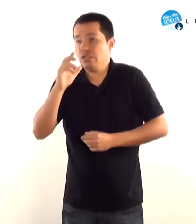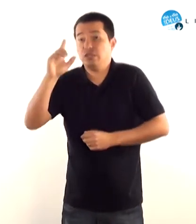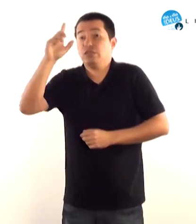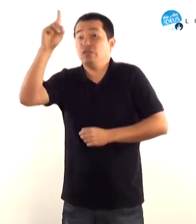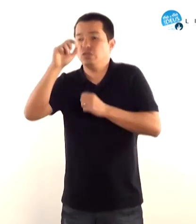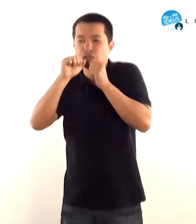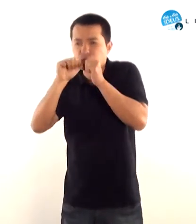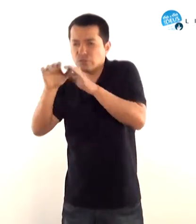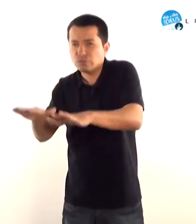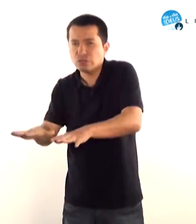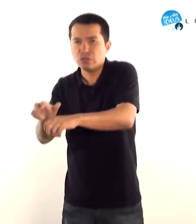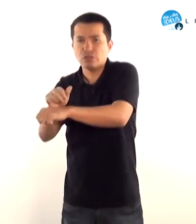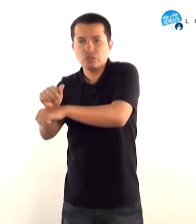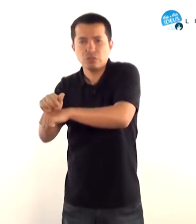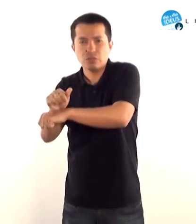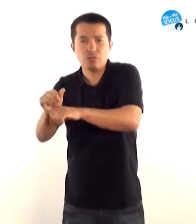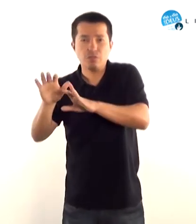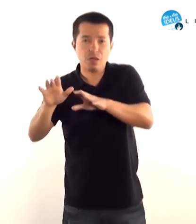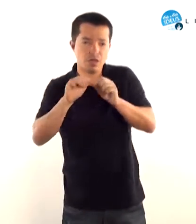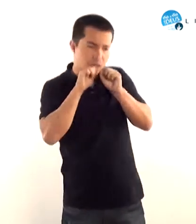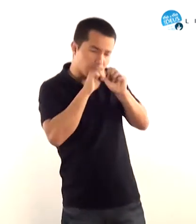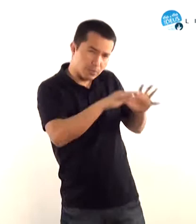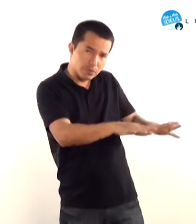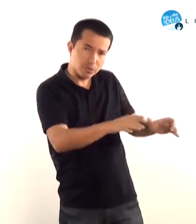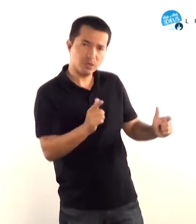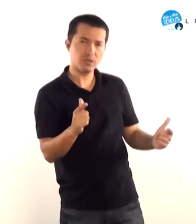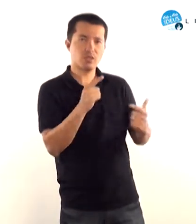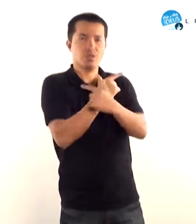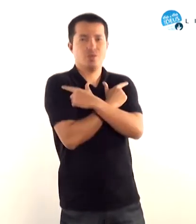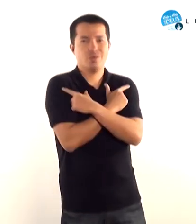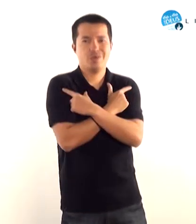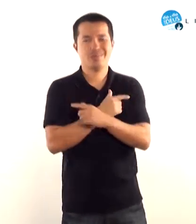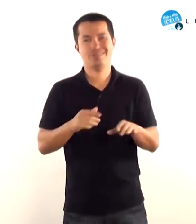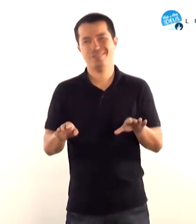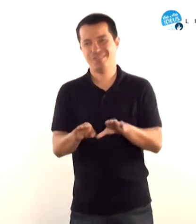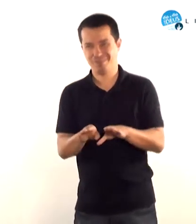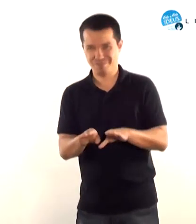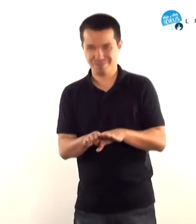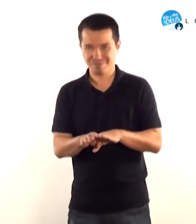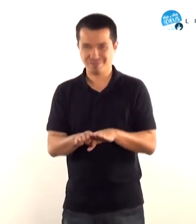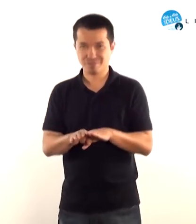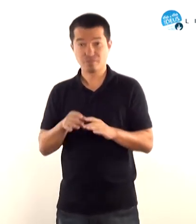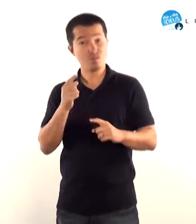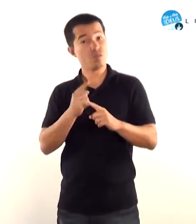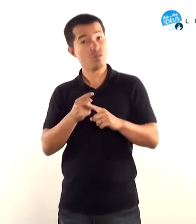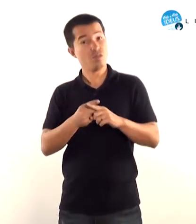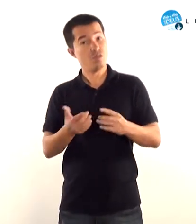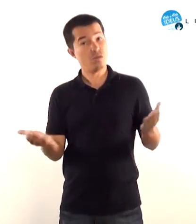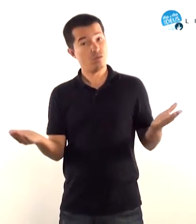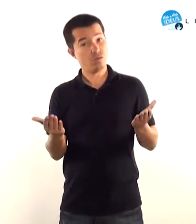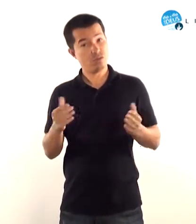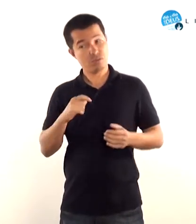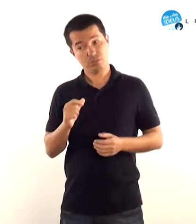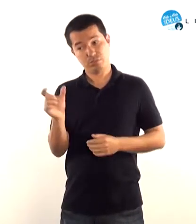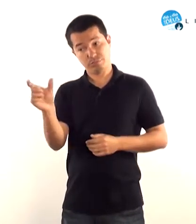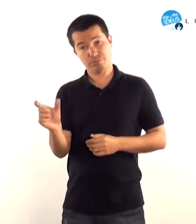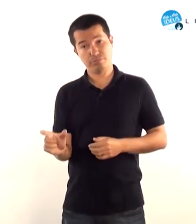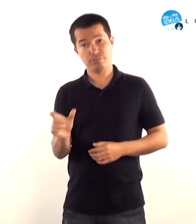que ele possuía era como que respingos da bênção de Deus sobre a vida do seu